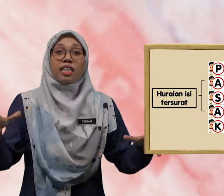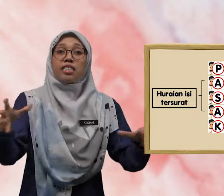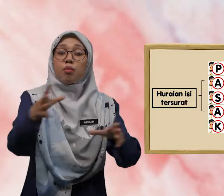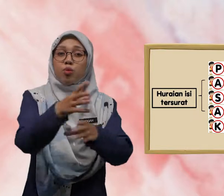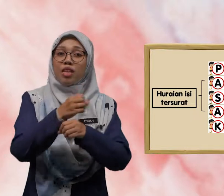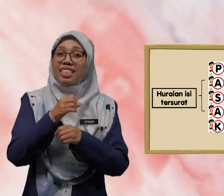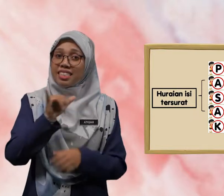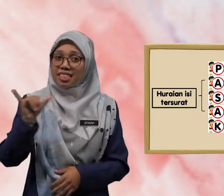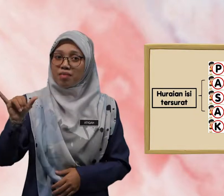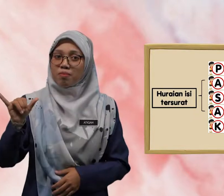kesimpulannya